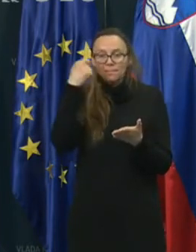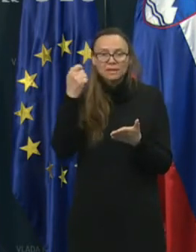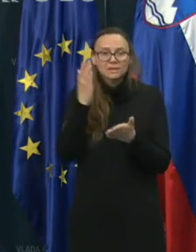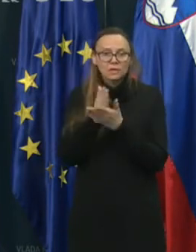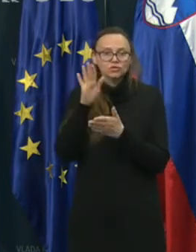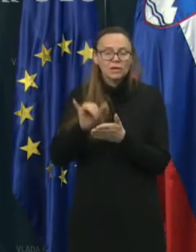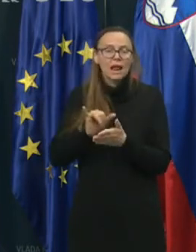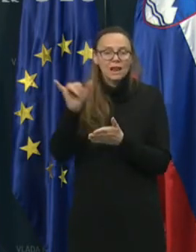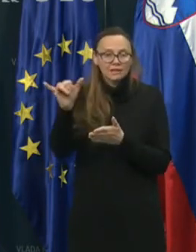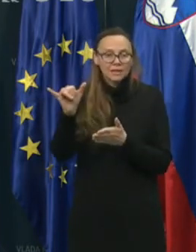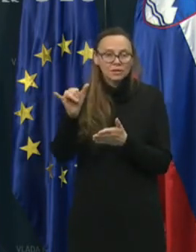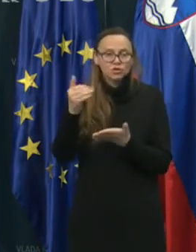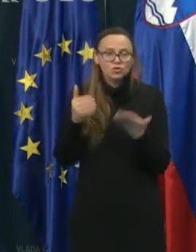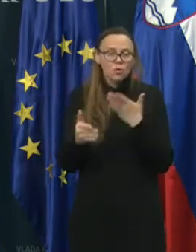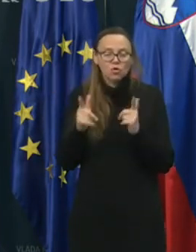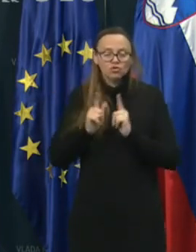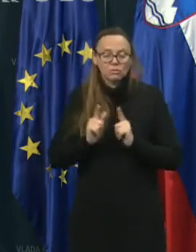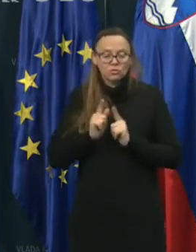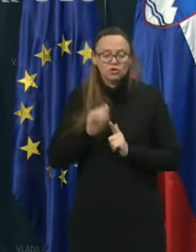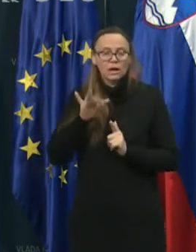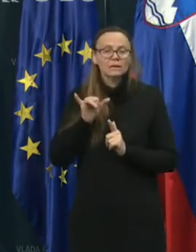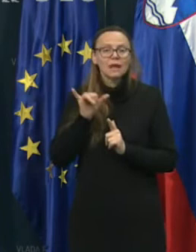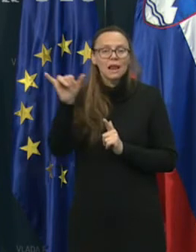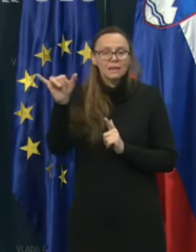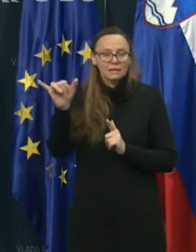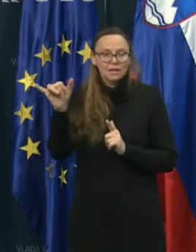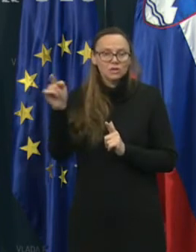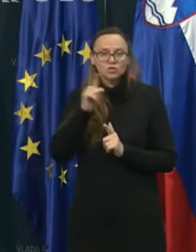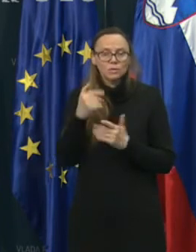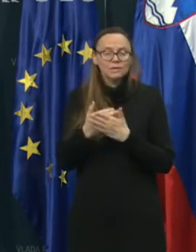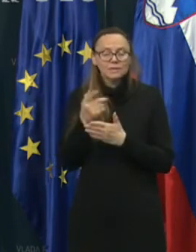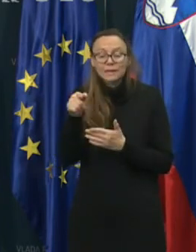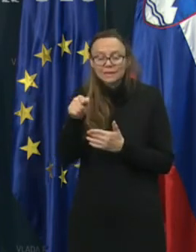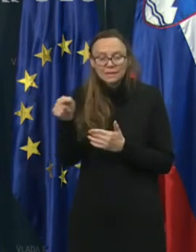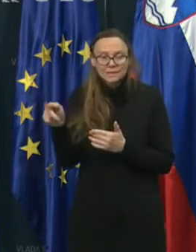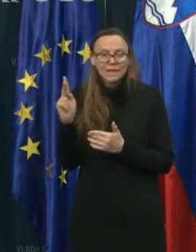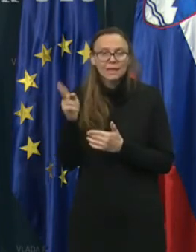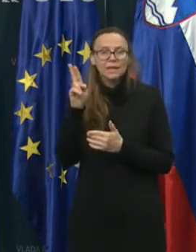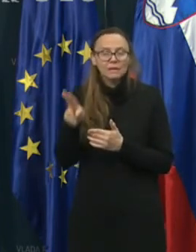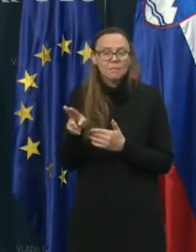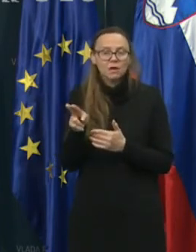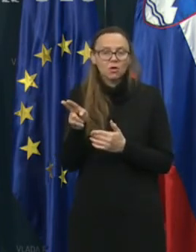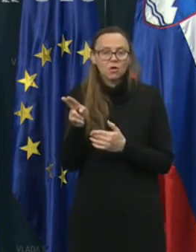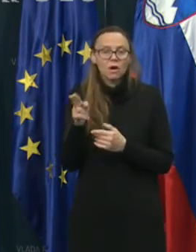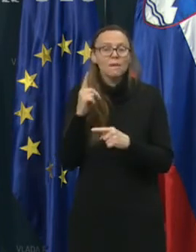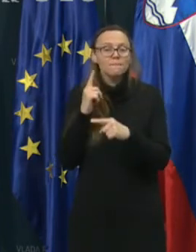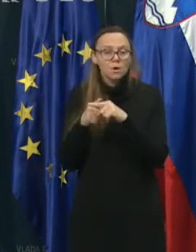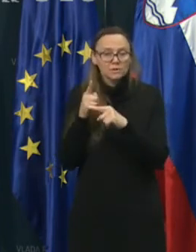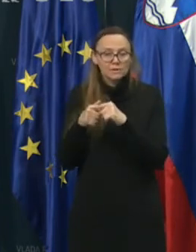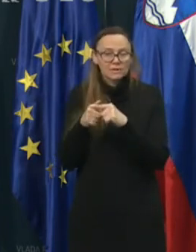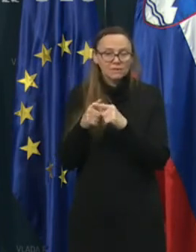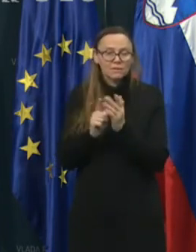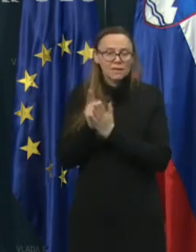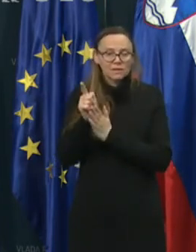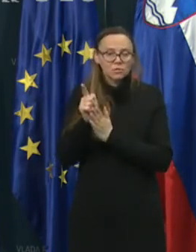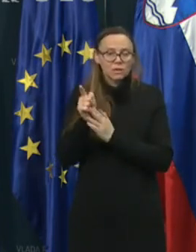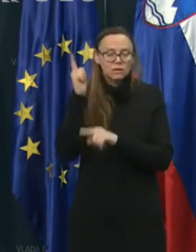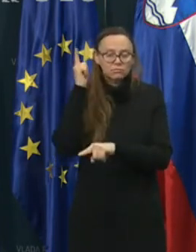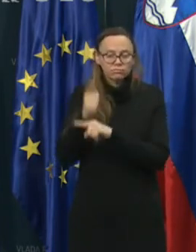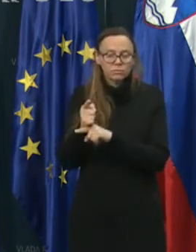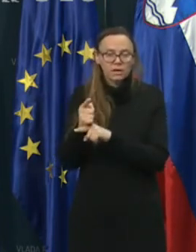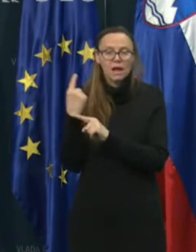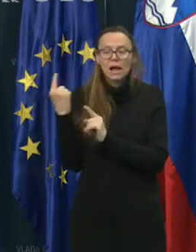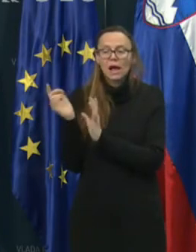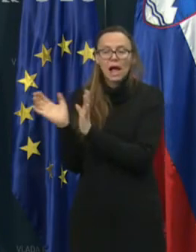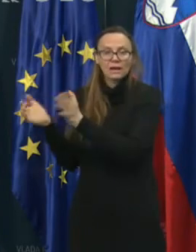letališču, morda počakati na letališču in za tiste, ki imajo pozitiven izid, odrediti